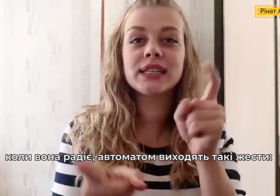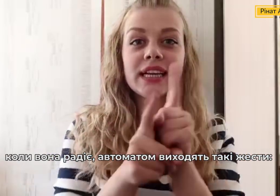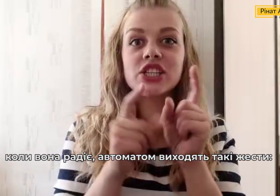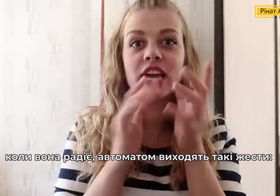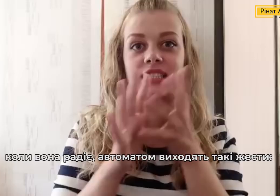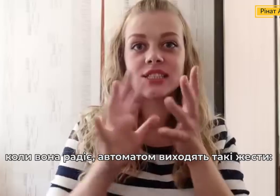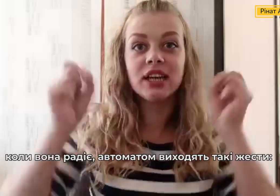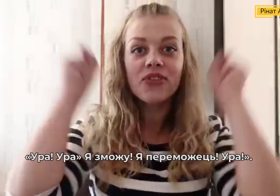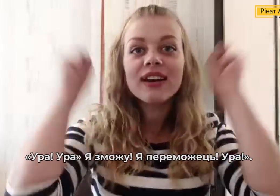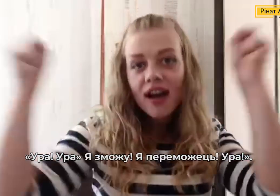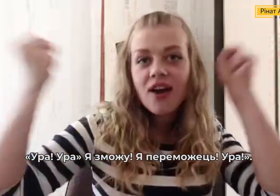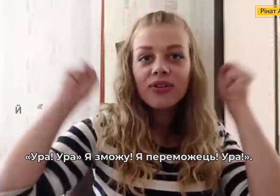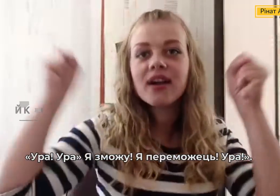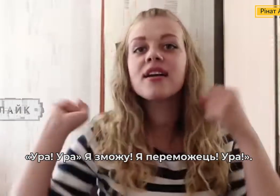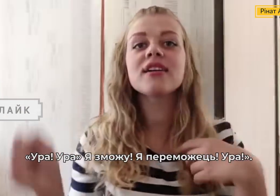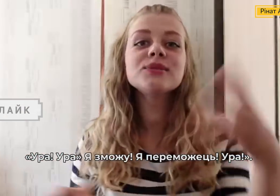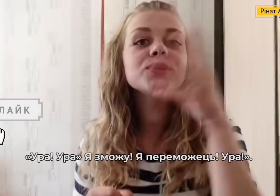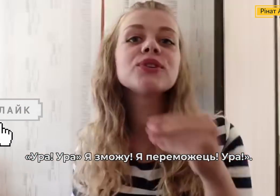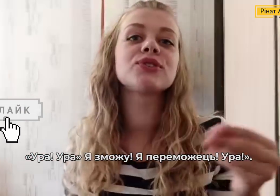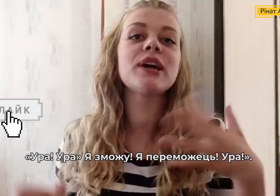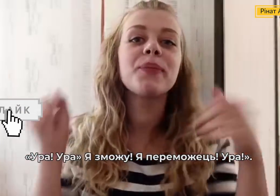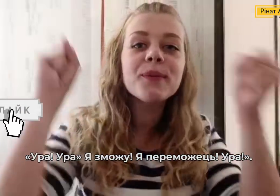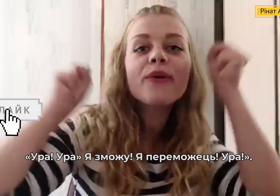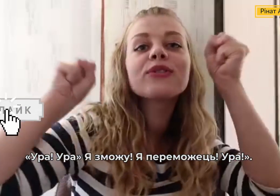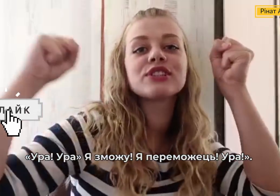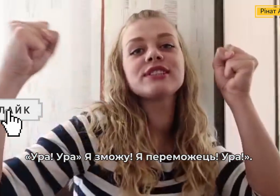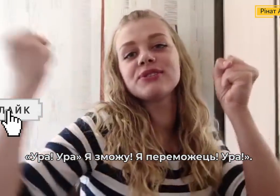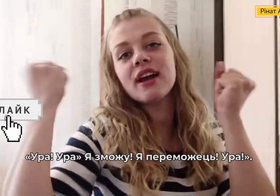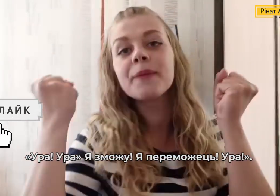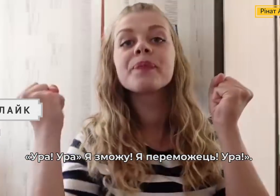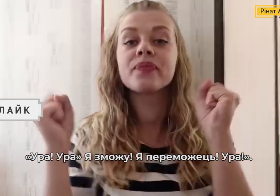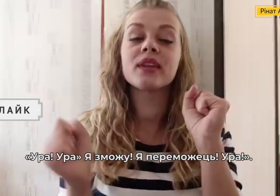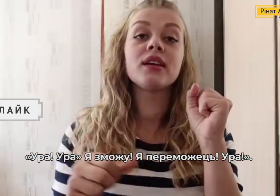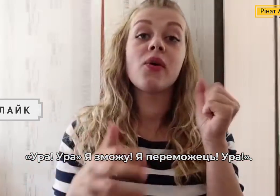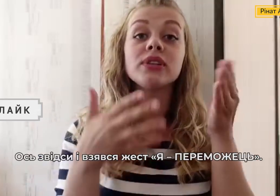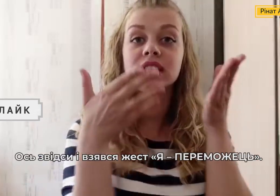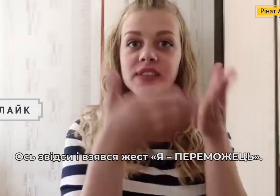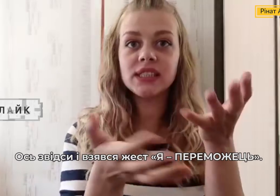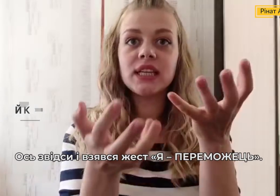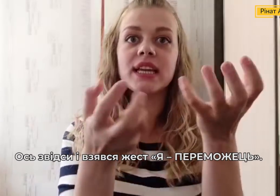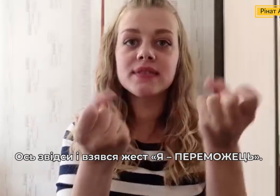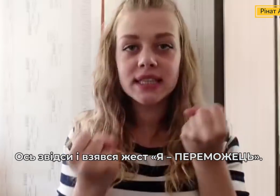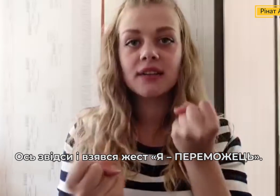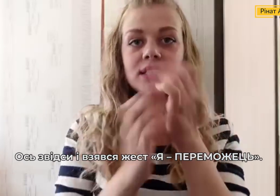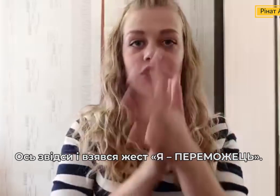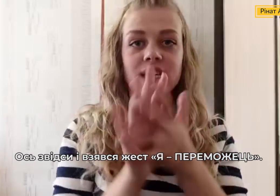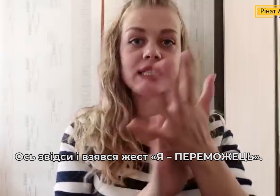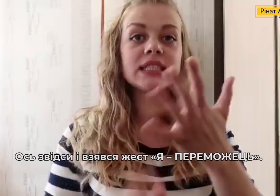такі жести. Ура, ура, я зможу, я переможець, ура. Ось звідти і взявся жест